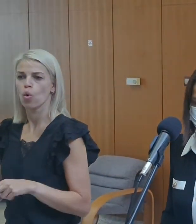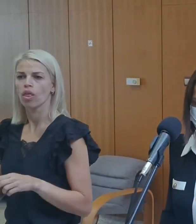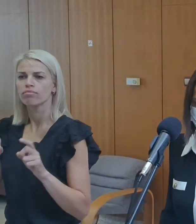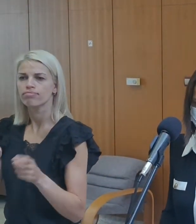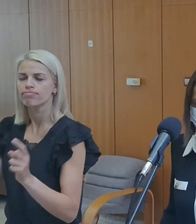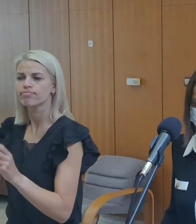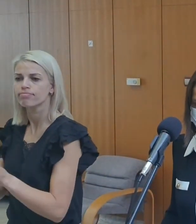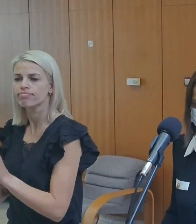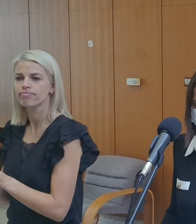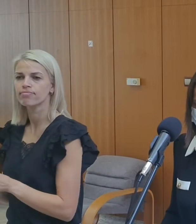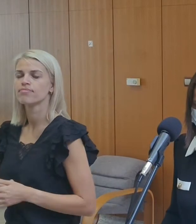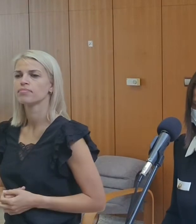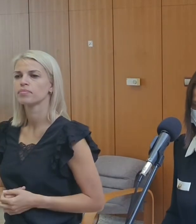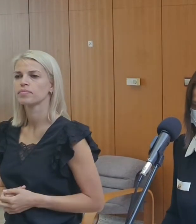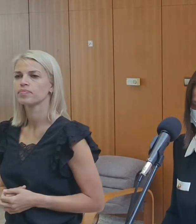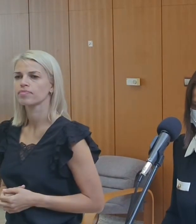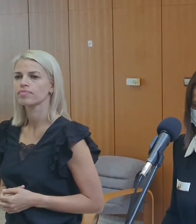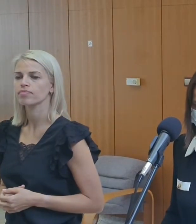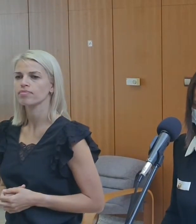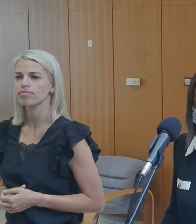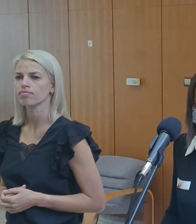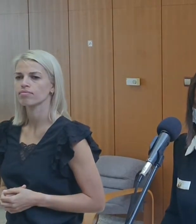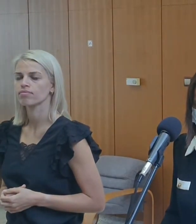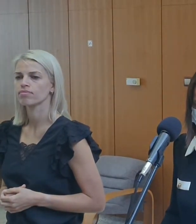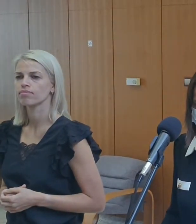naozaj pred sebou